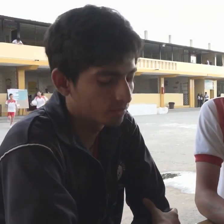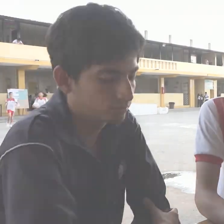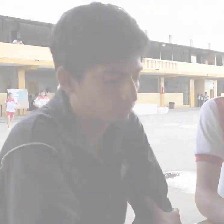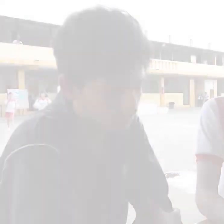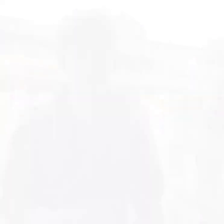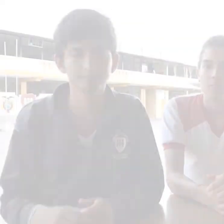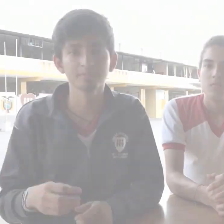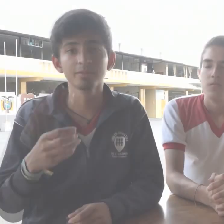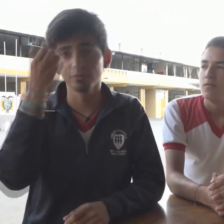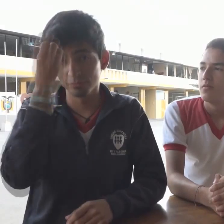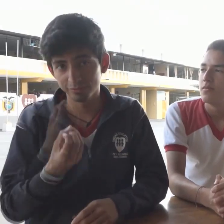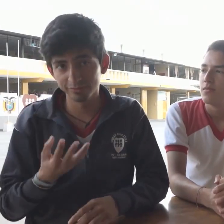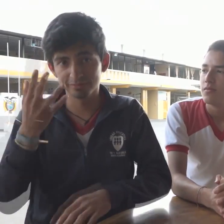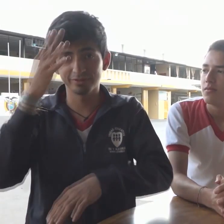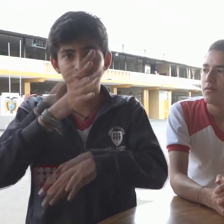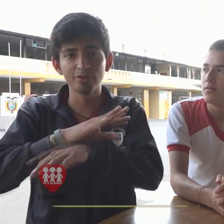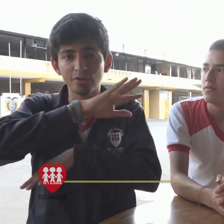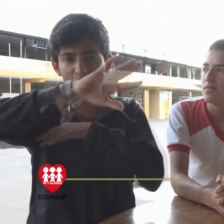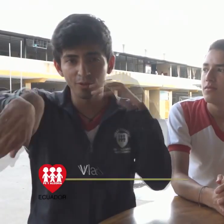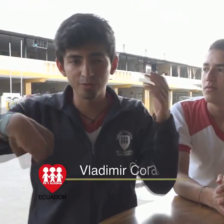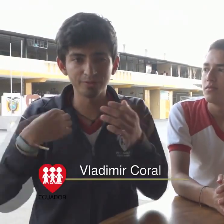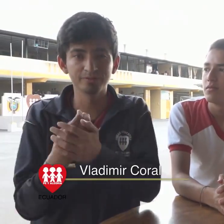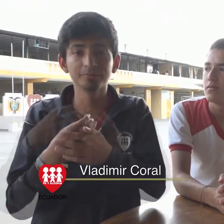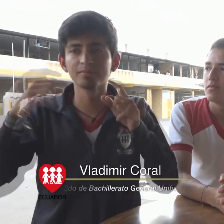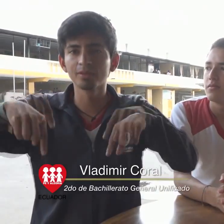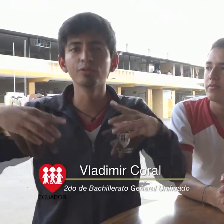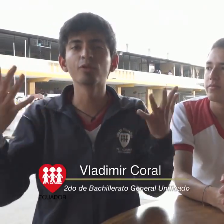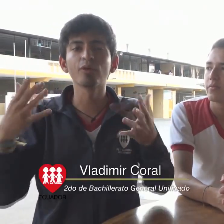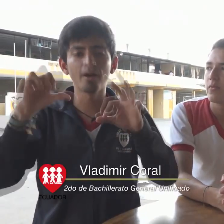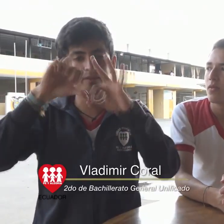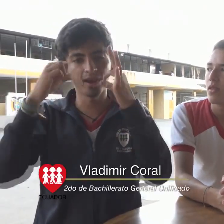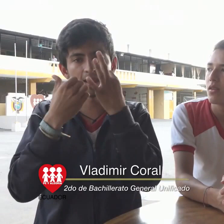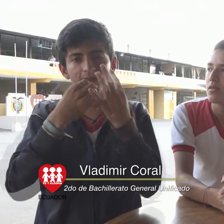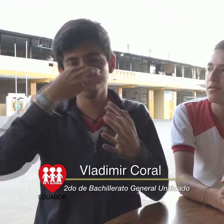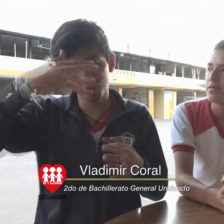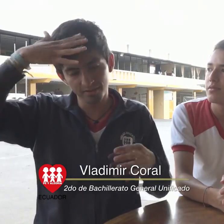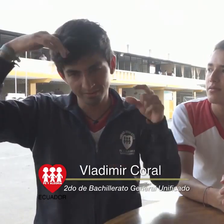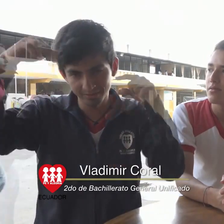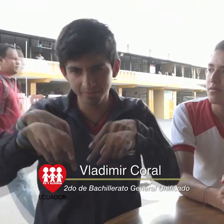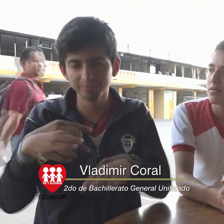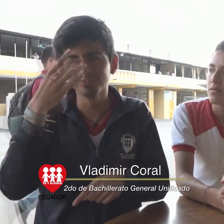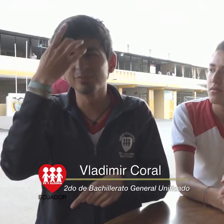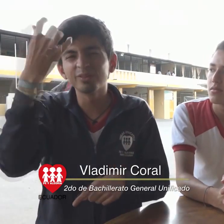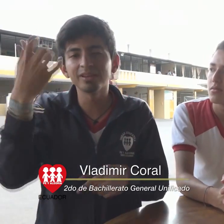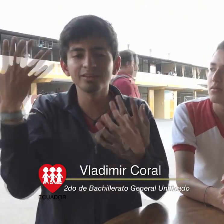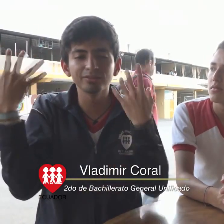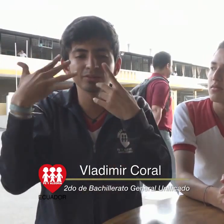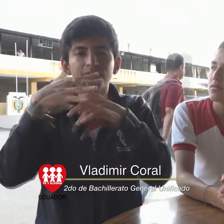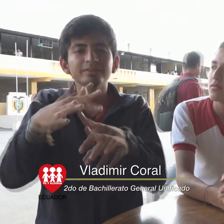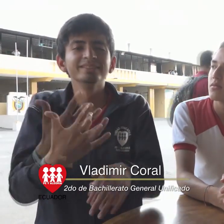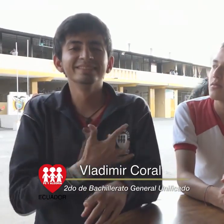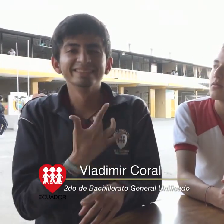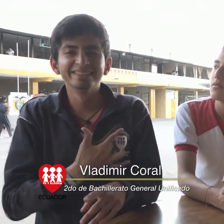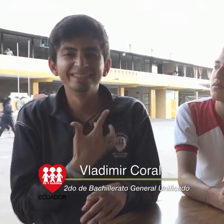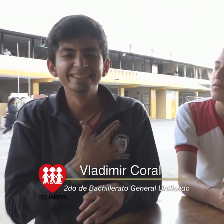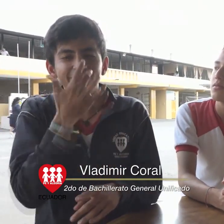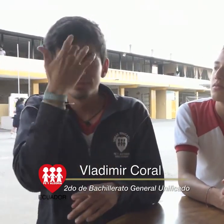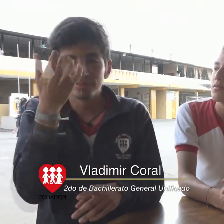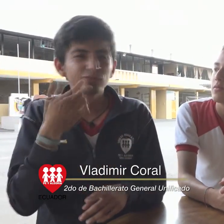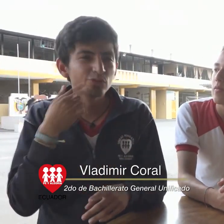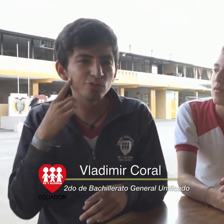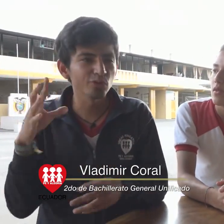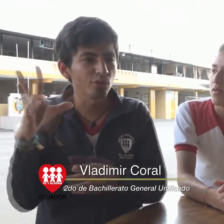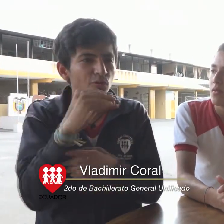e igualdad. Buenas tardes a todos. Aquí en Fe y Alegría Santo Domingo, yo me siento bien al estar